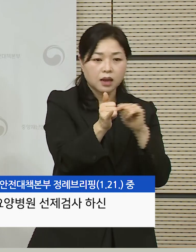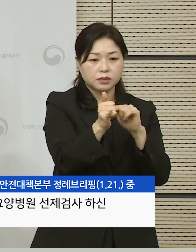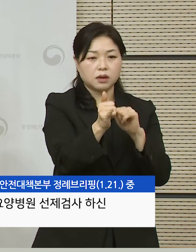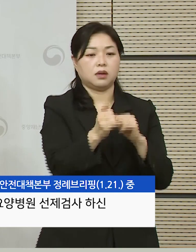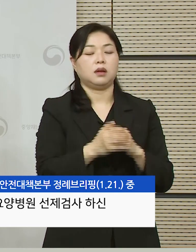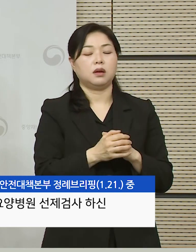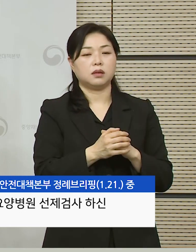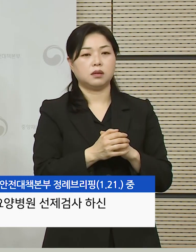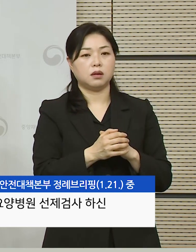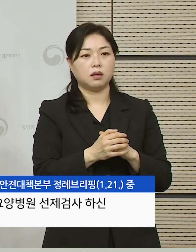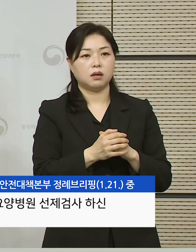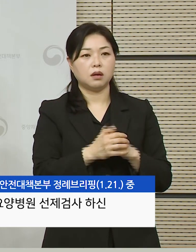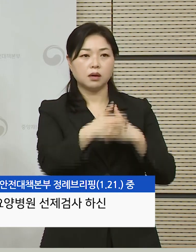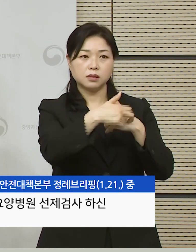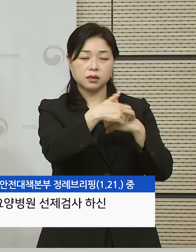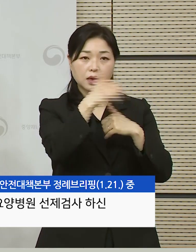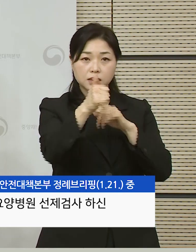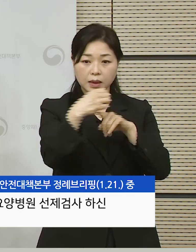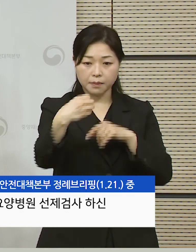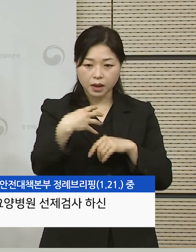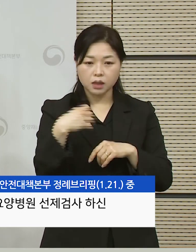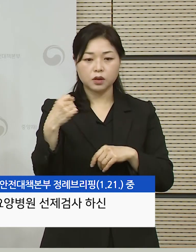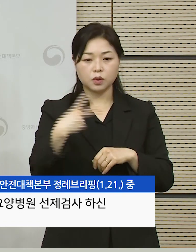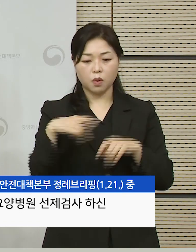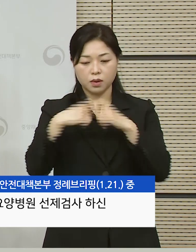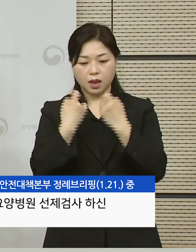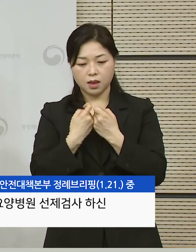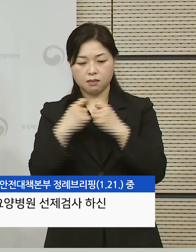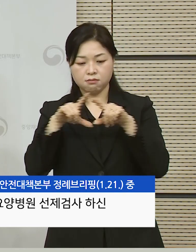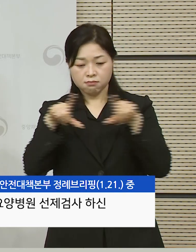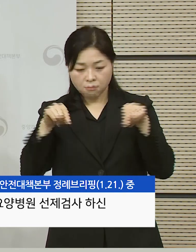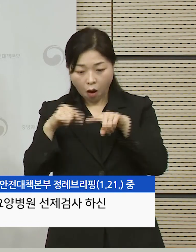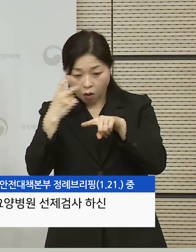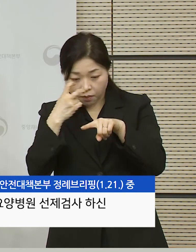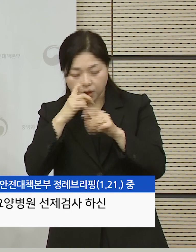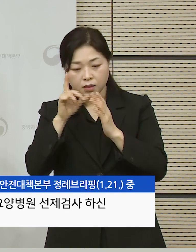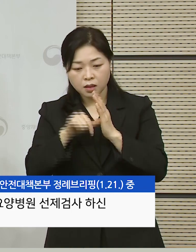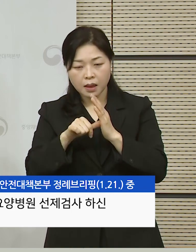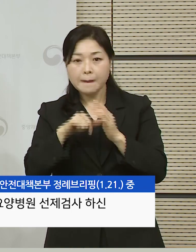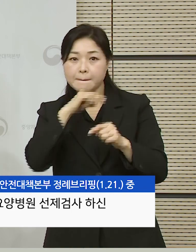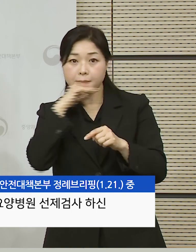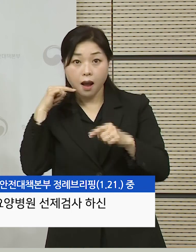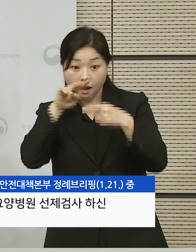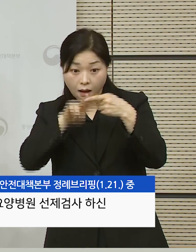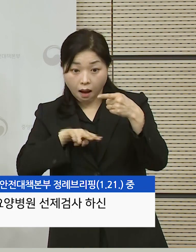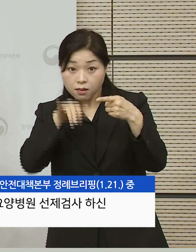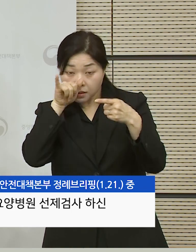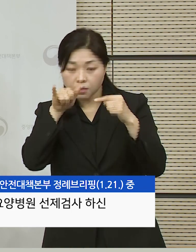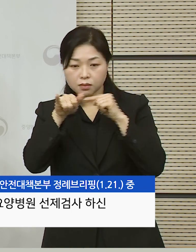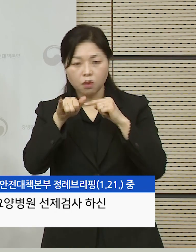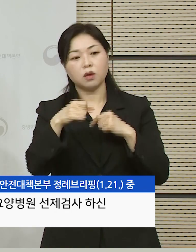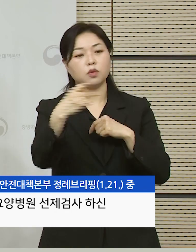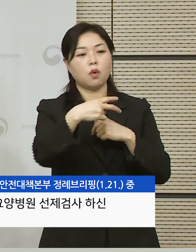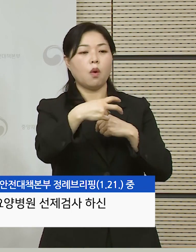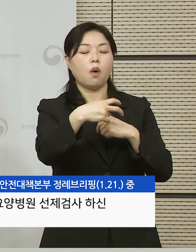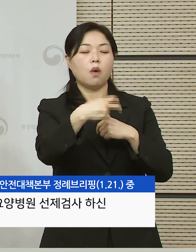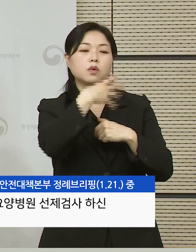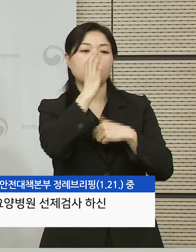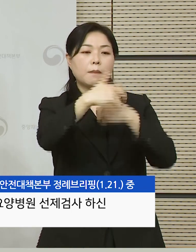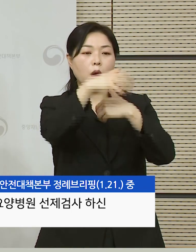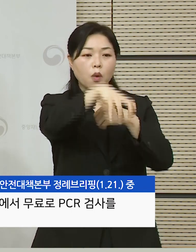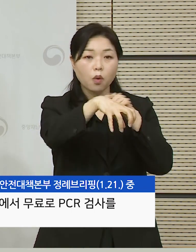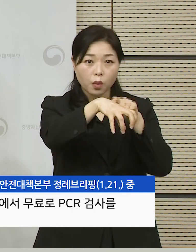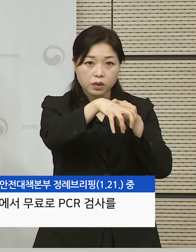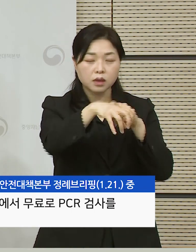분입니다. 의사소견자 60세 이상, 또 자가검사 키트 양성자, 또 요양병원 선제검사 하신 분들이